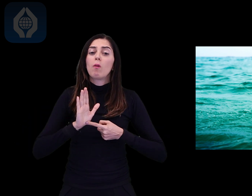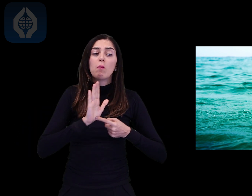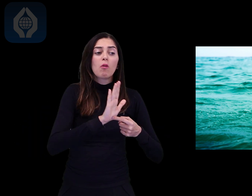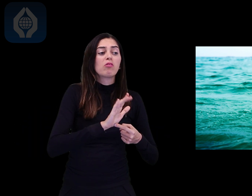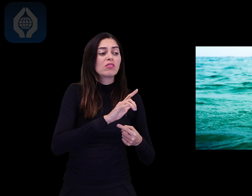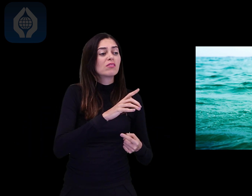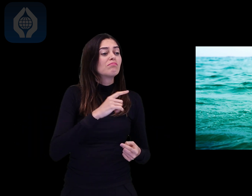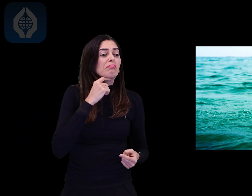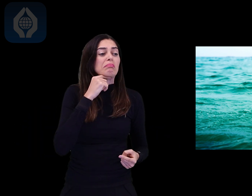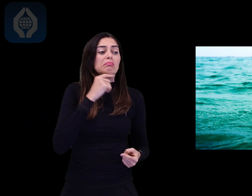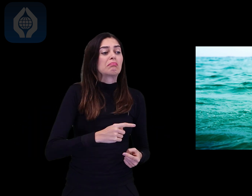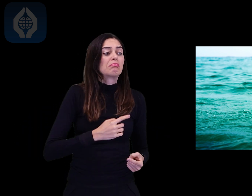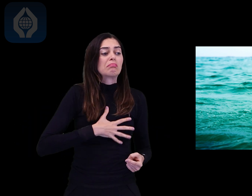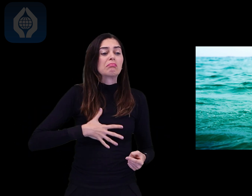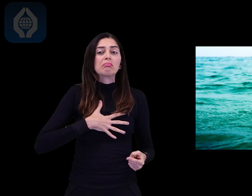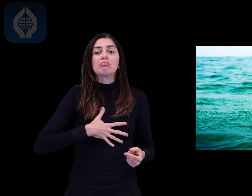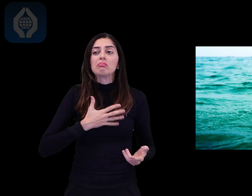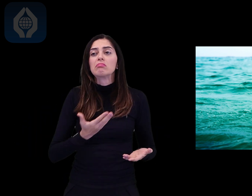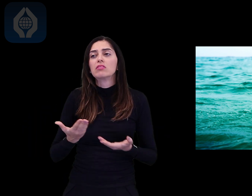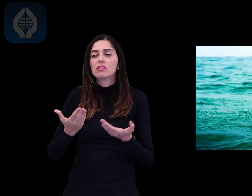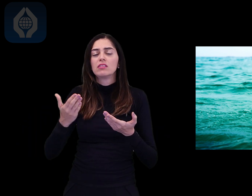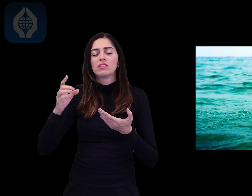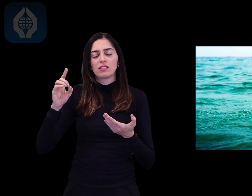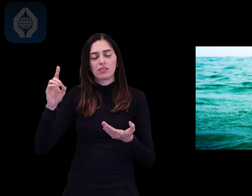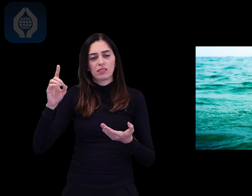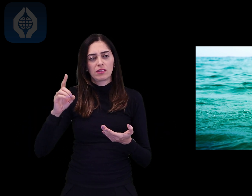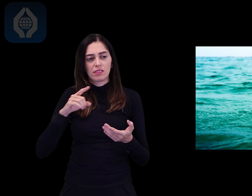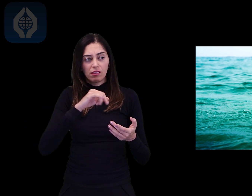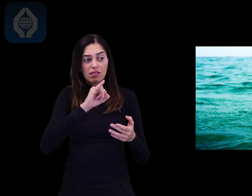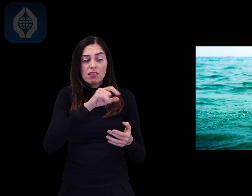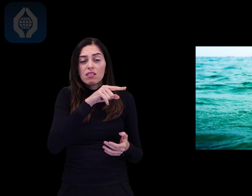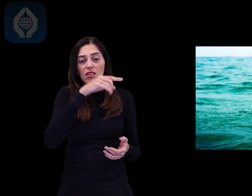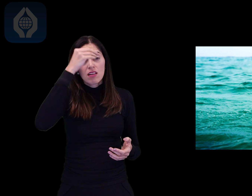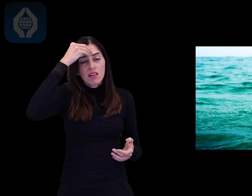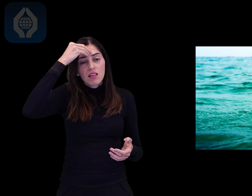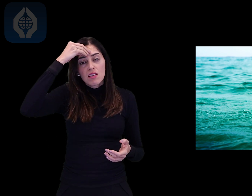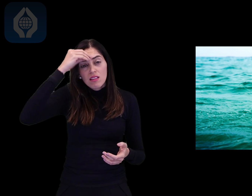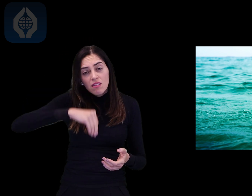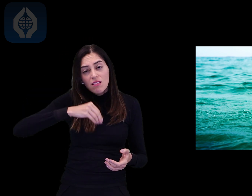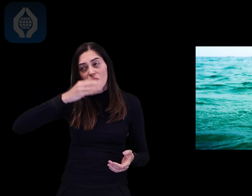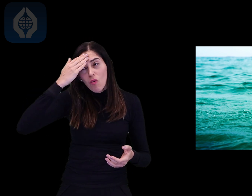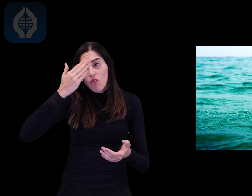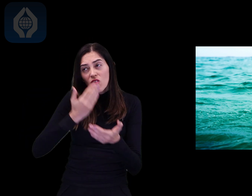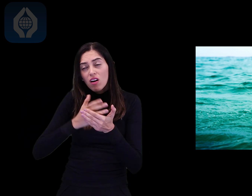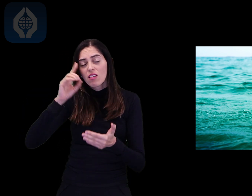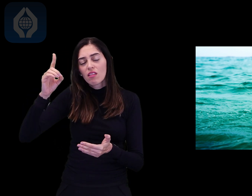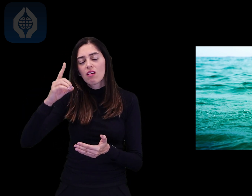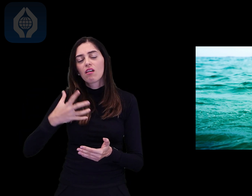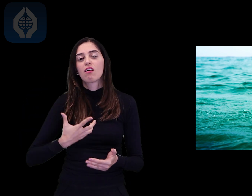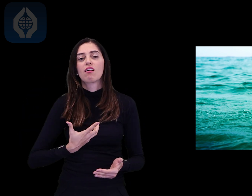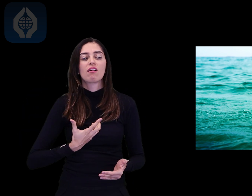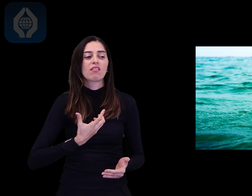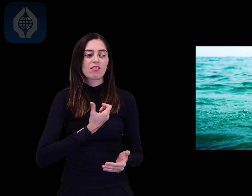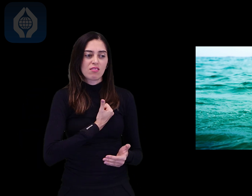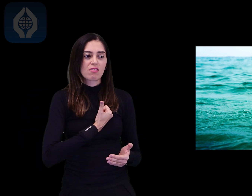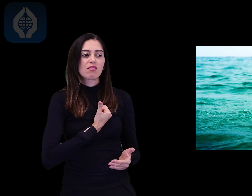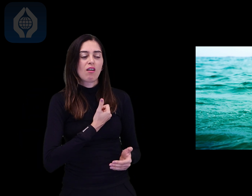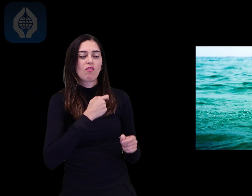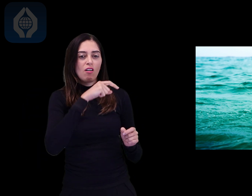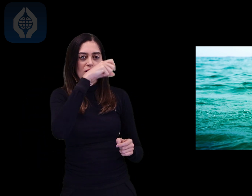e tornarem-se aceitáveis a Ele. Quando eles desistissem e confiassem nele, então os salvaria do castigo